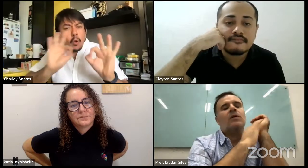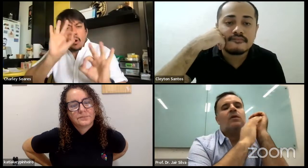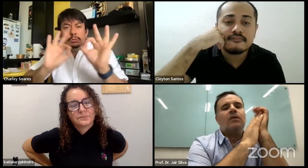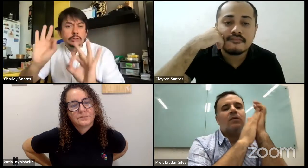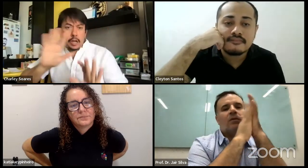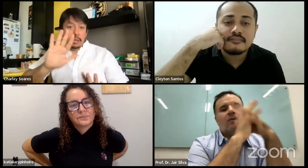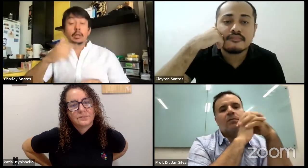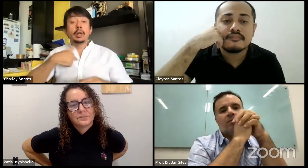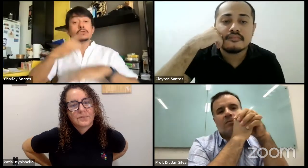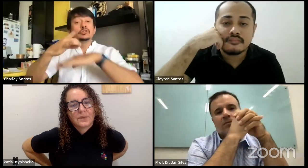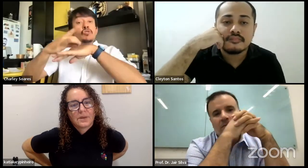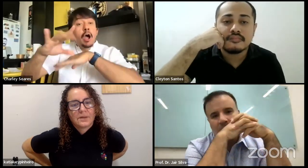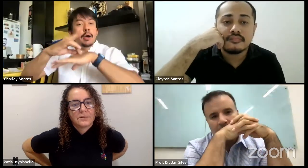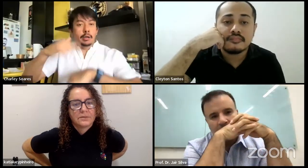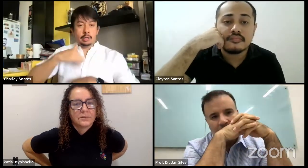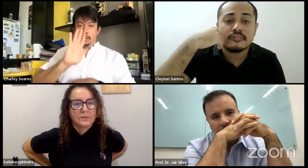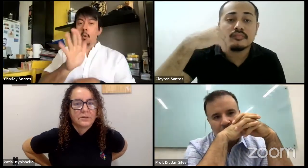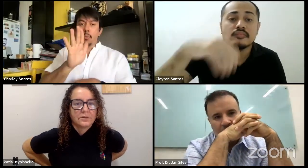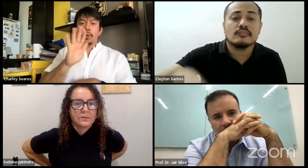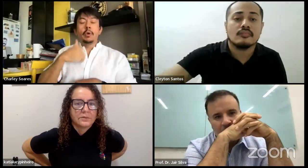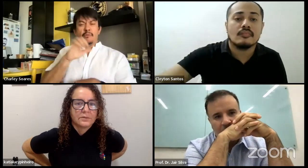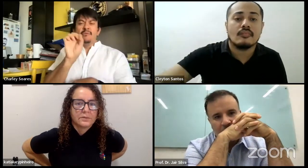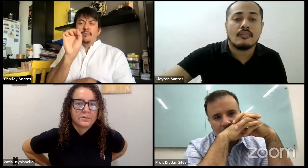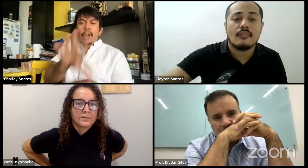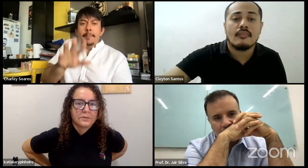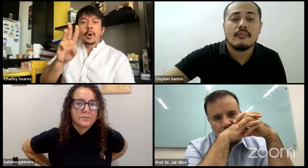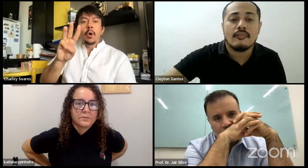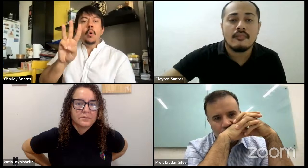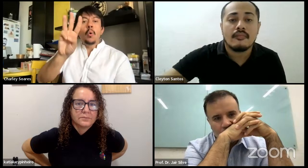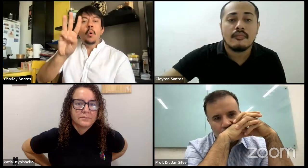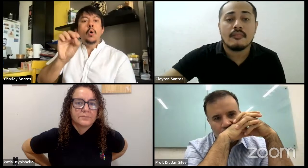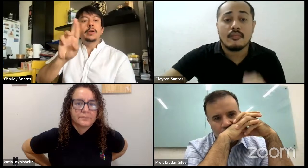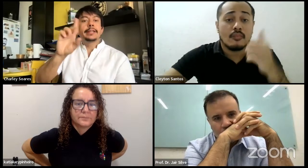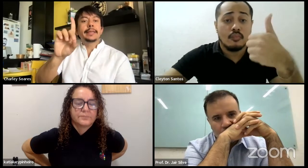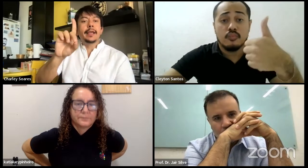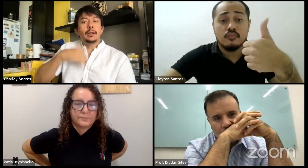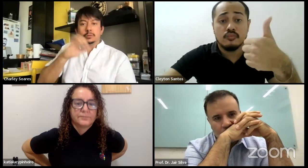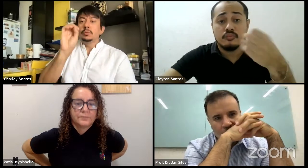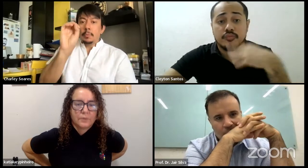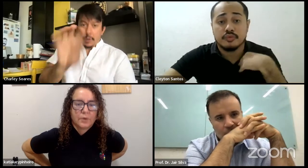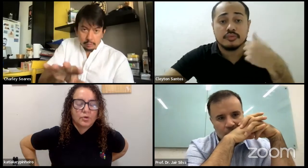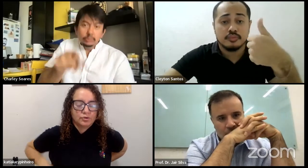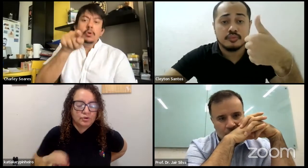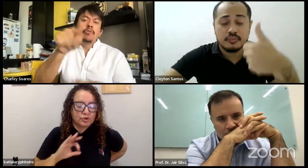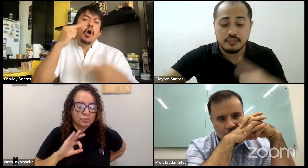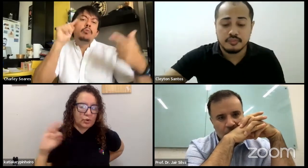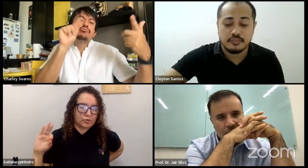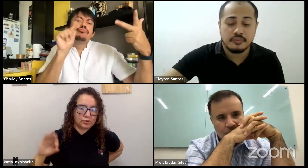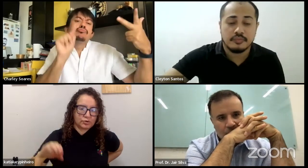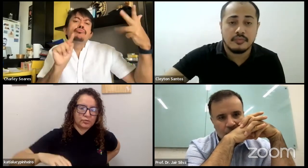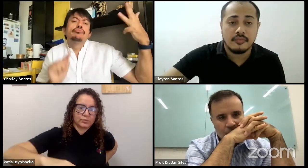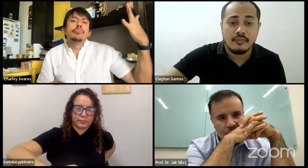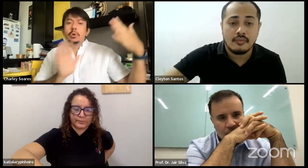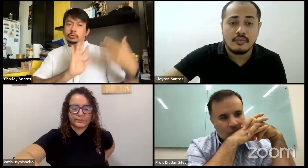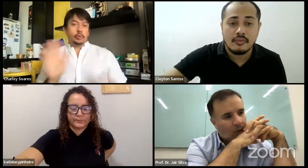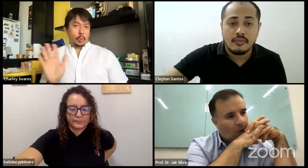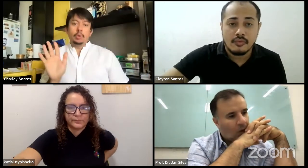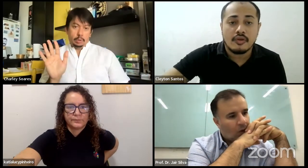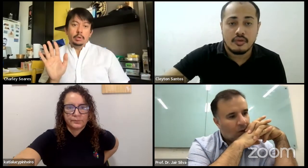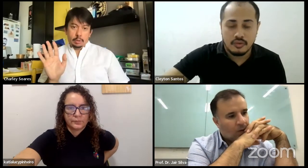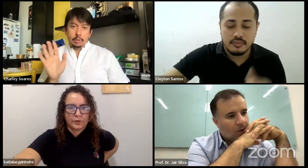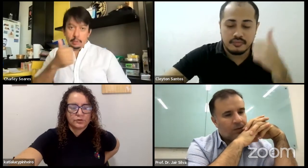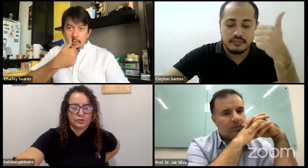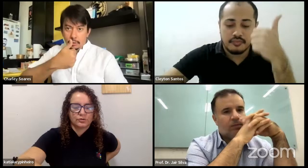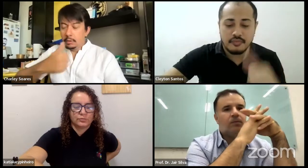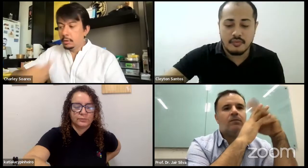revisão para dar olhar em algumas coisinhas em relação às regras da ABNT. Tá certo? No documento que eu vou